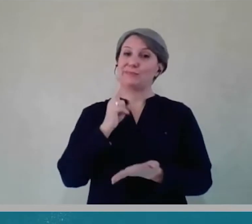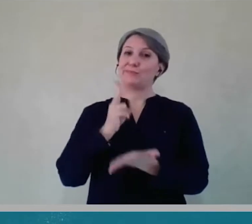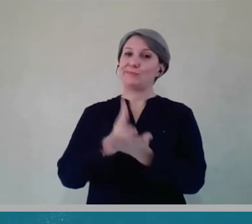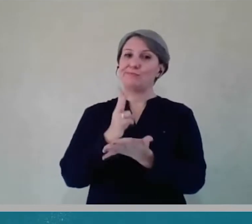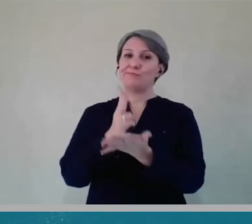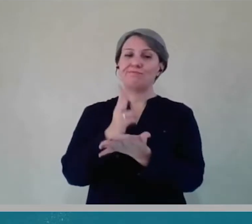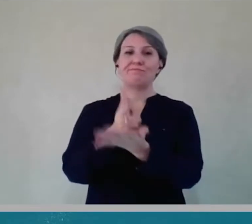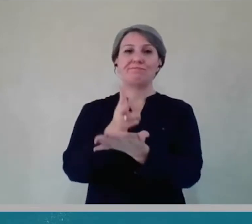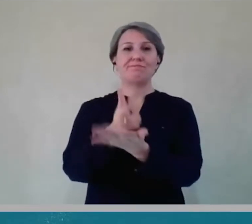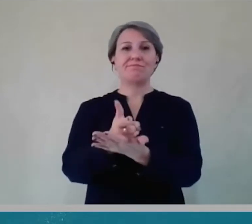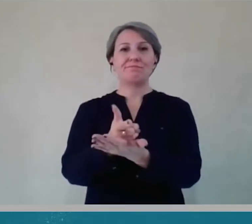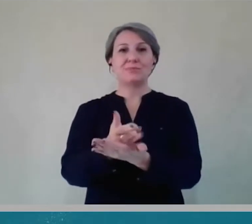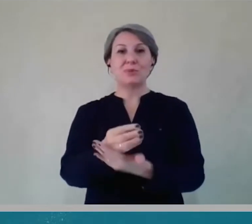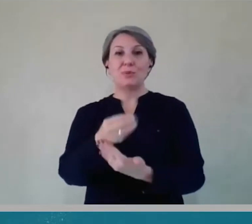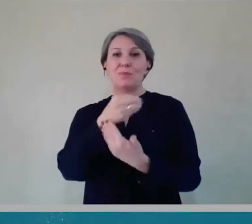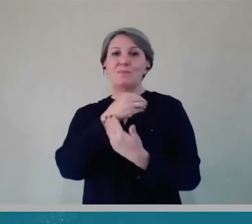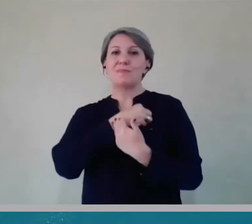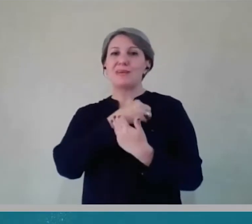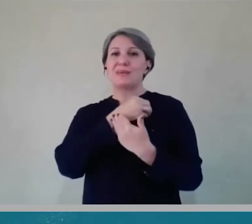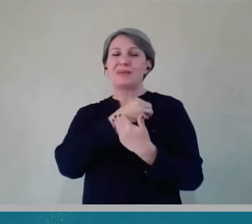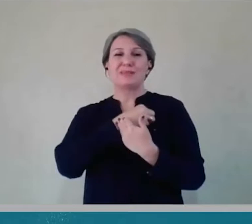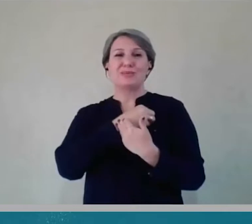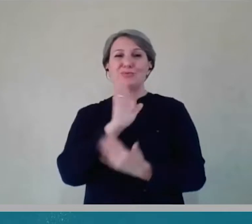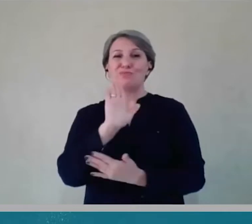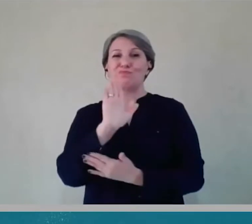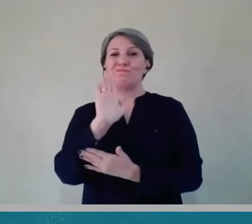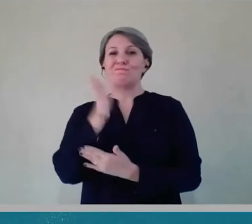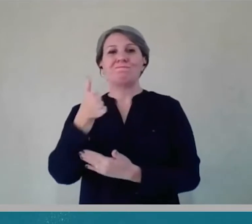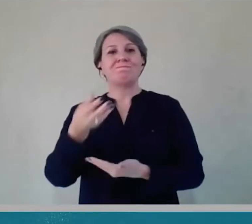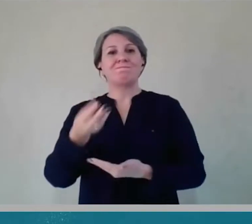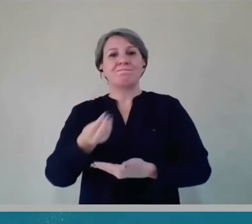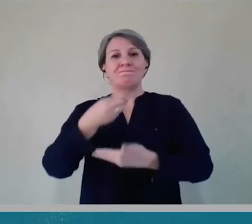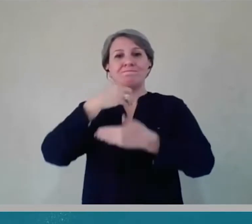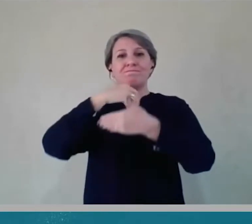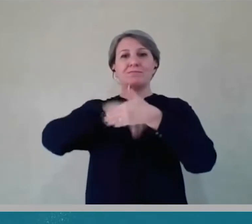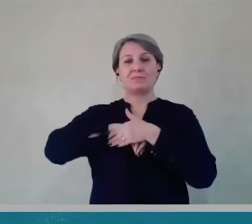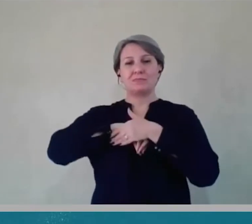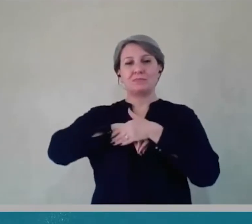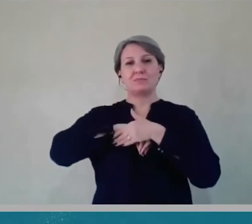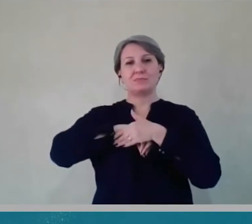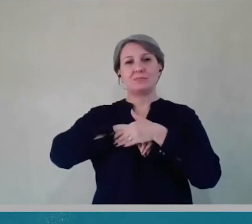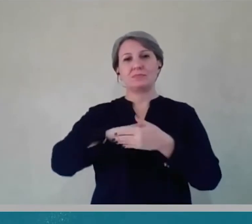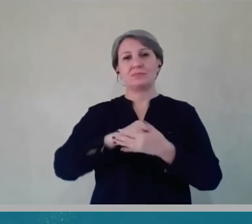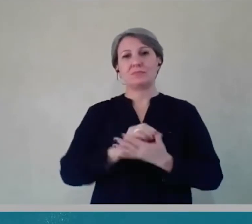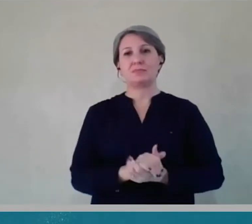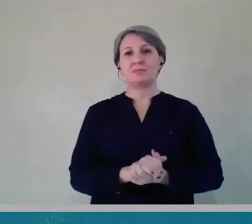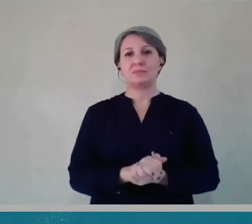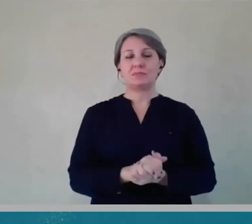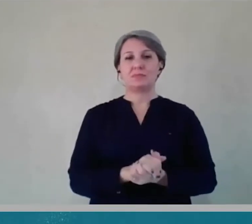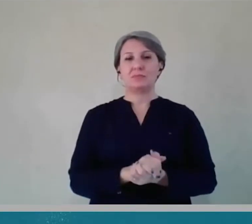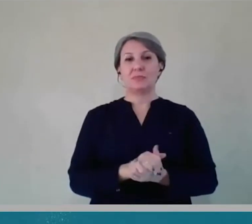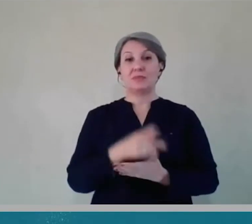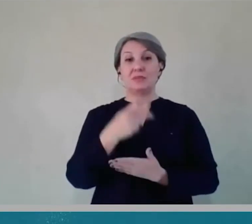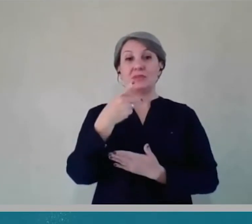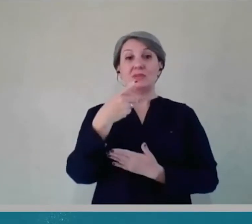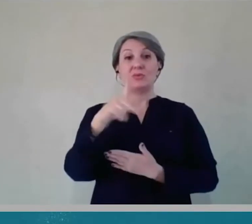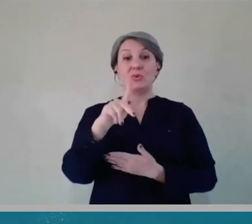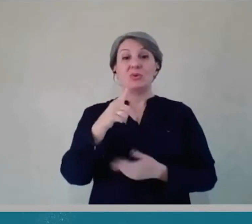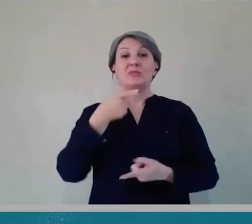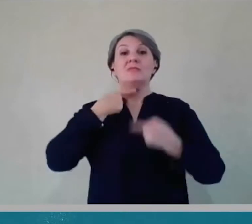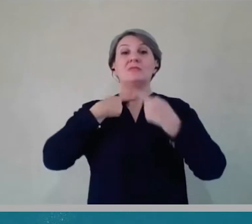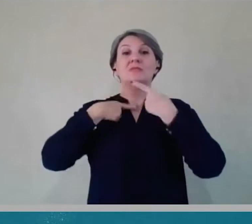na sua porta. Está entrando, tá? O seu desejo, o desejo do